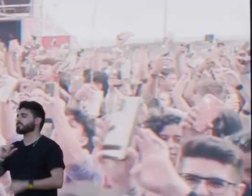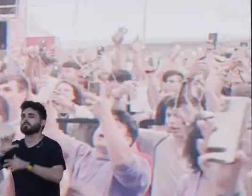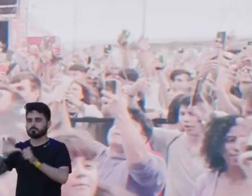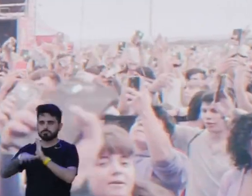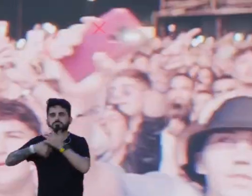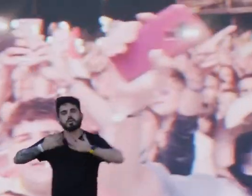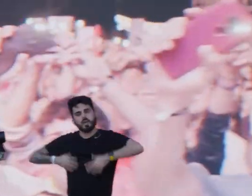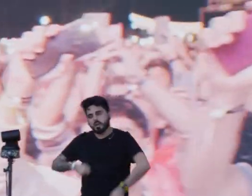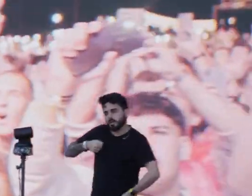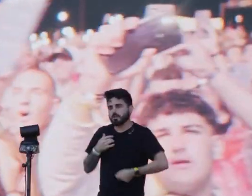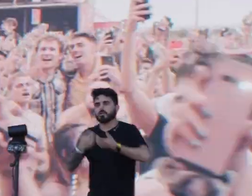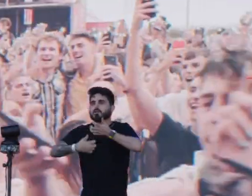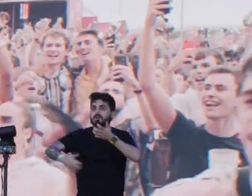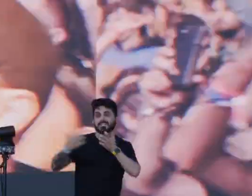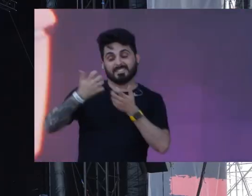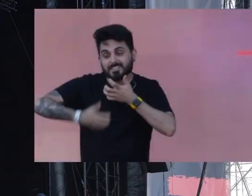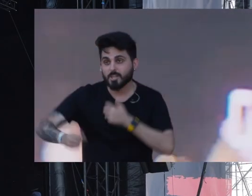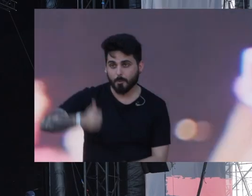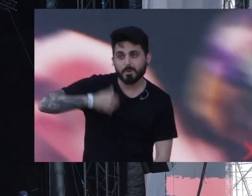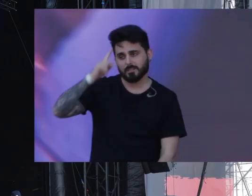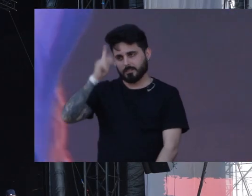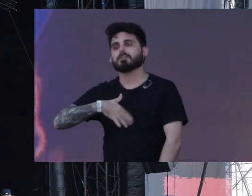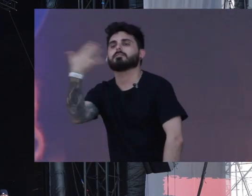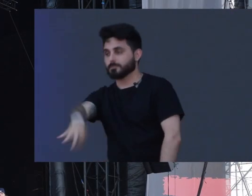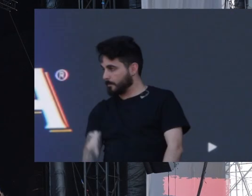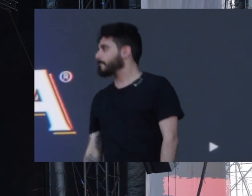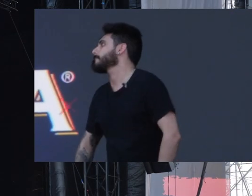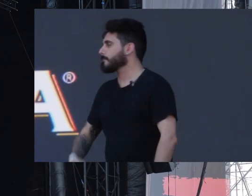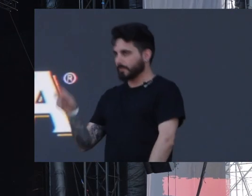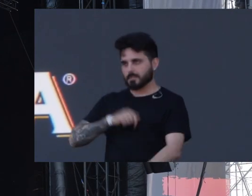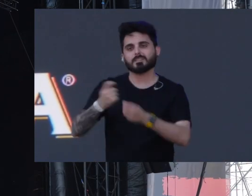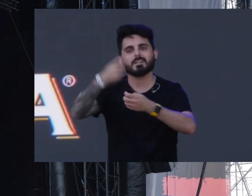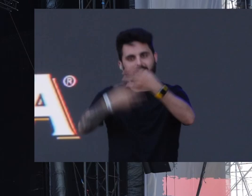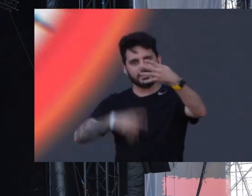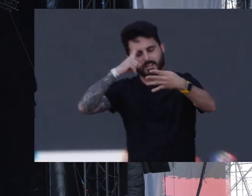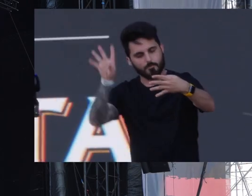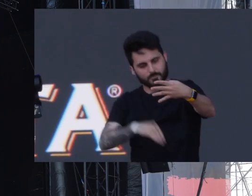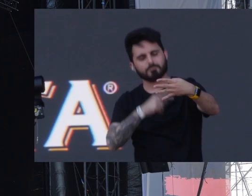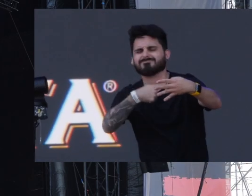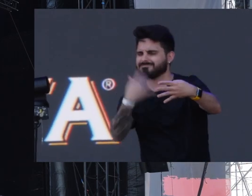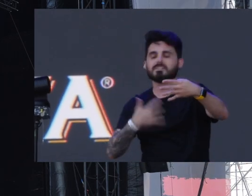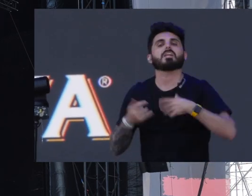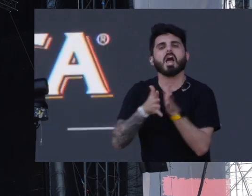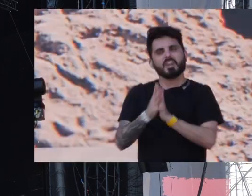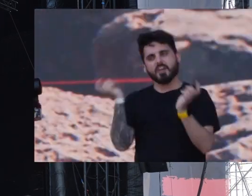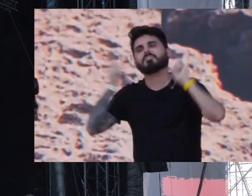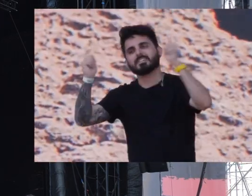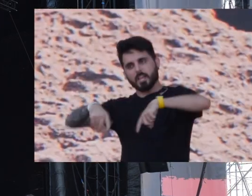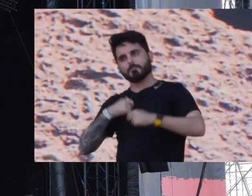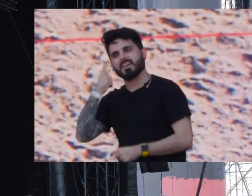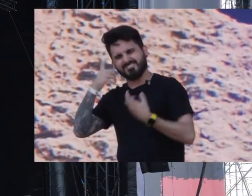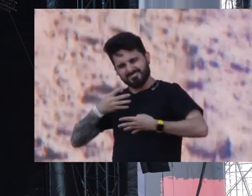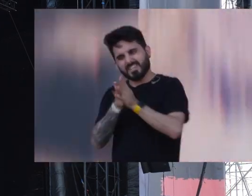donar-la totes per anar que el pasteixi Si va semblar tu, mai xifres que m'arrepenteixi I se'n va caure a terra quan vaig veure el trail I li se'n va quedar per veure